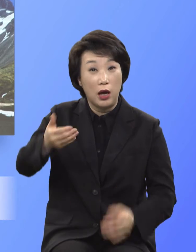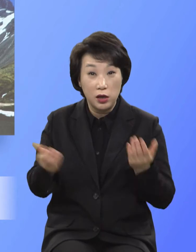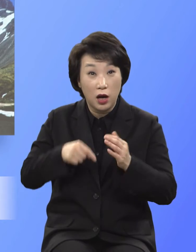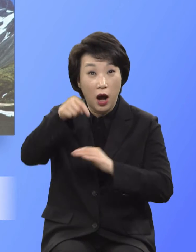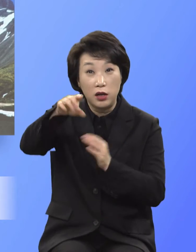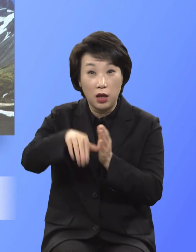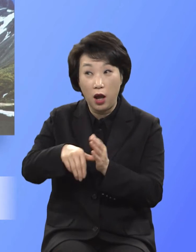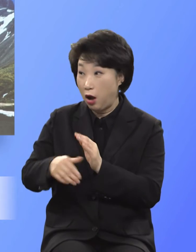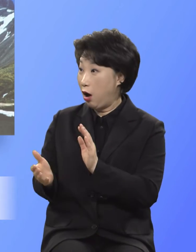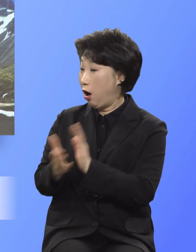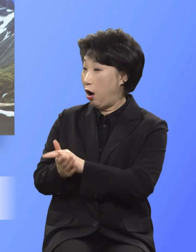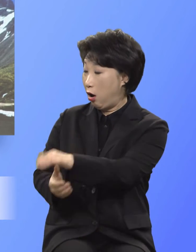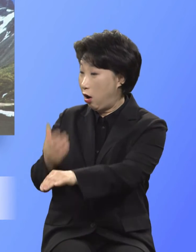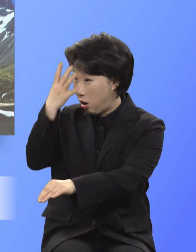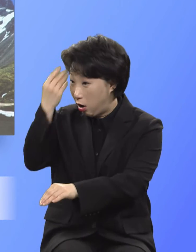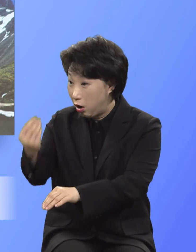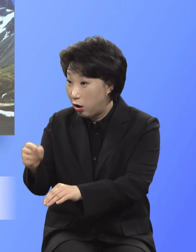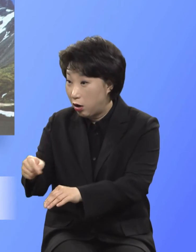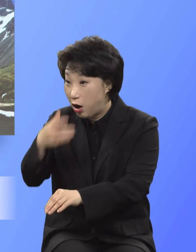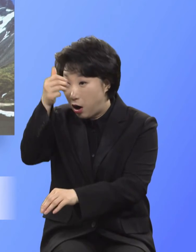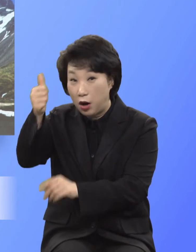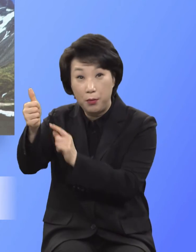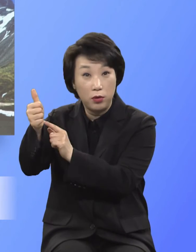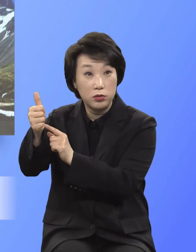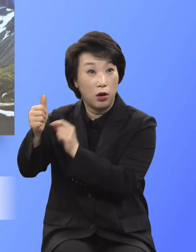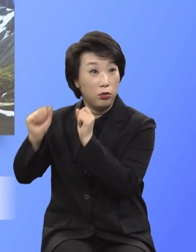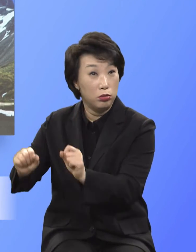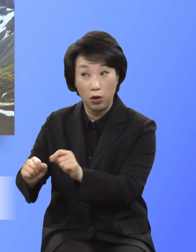그 할아버지가 또 계신 거야.